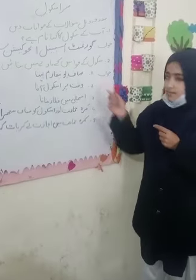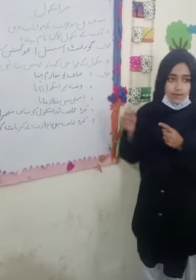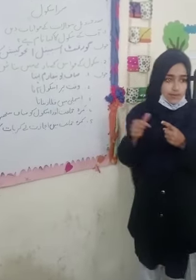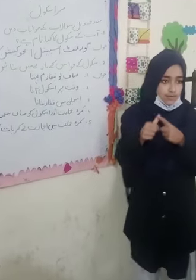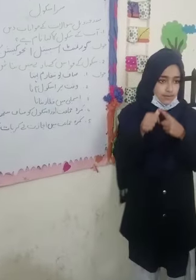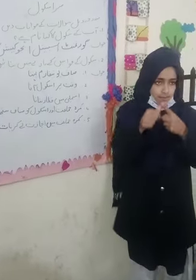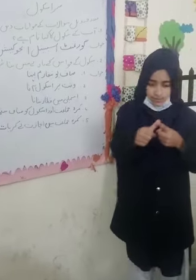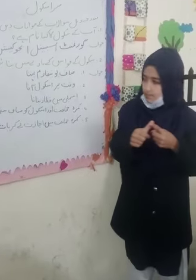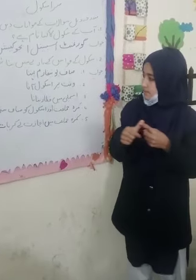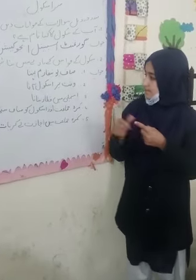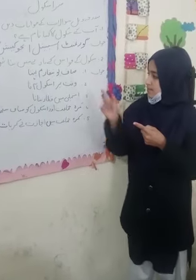जवाब